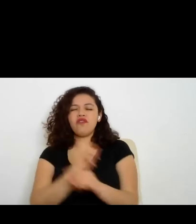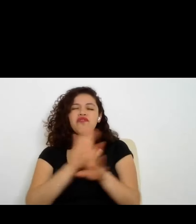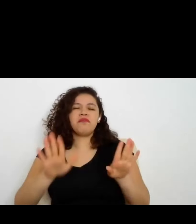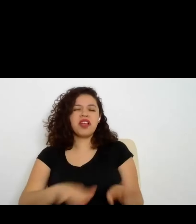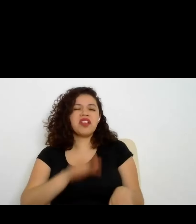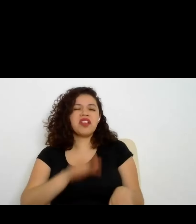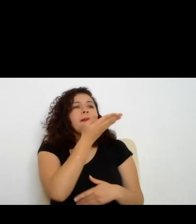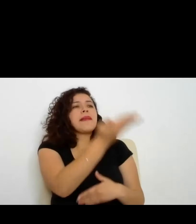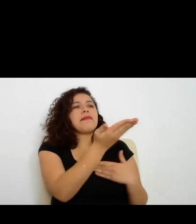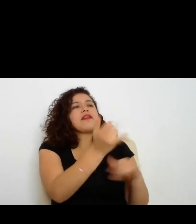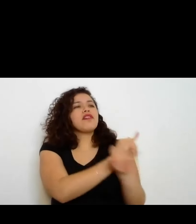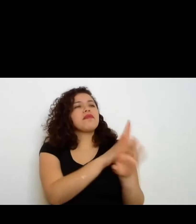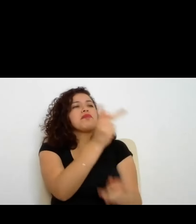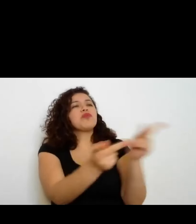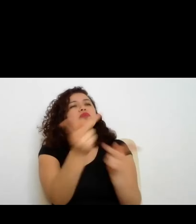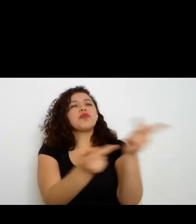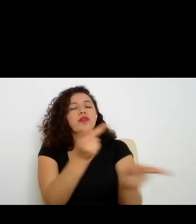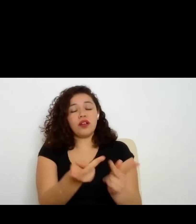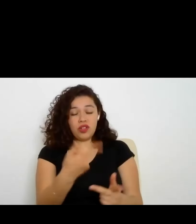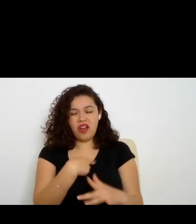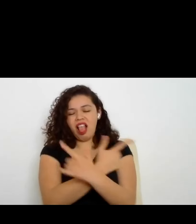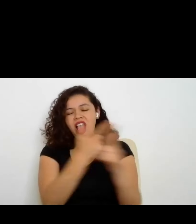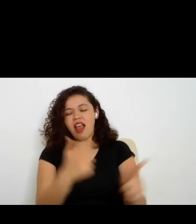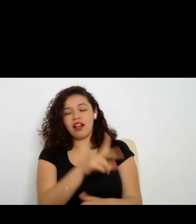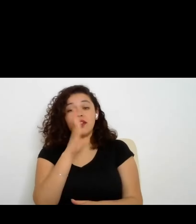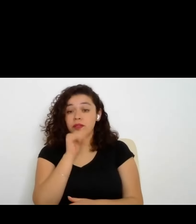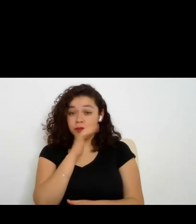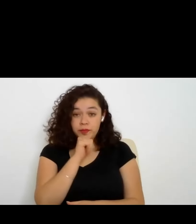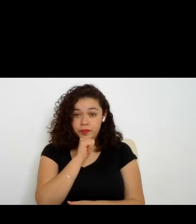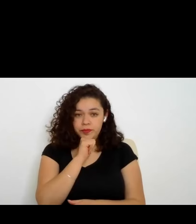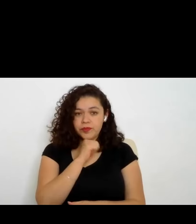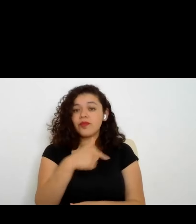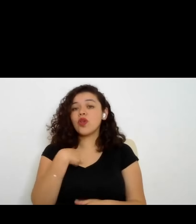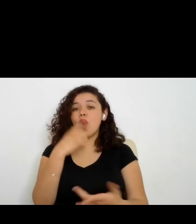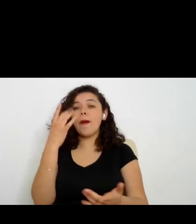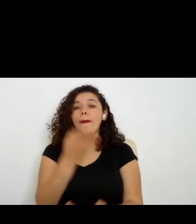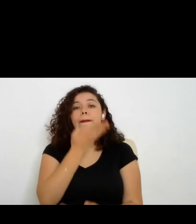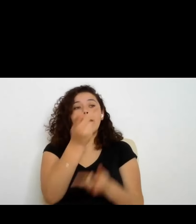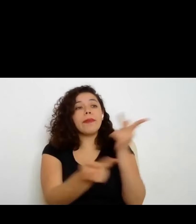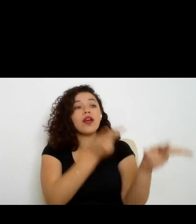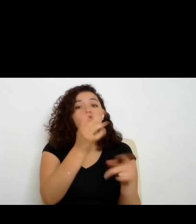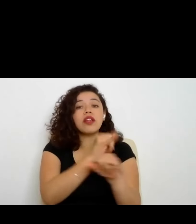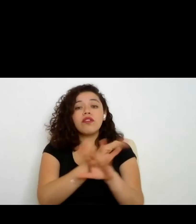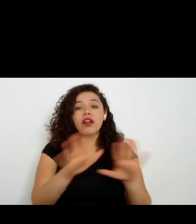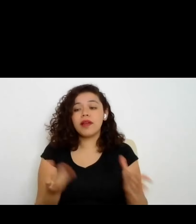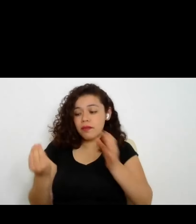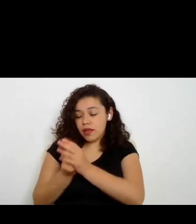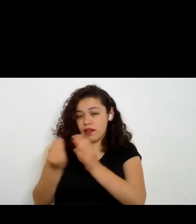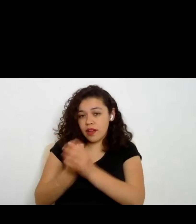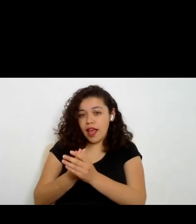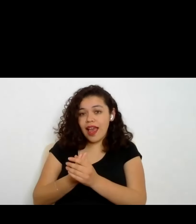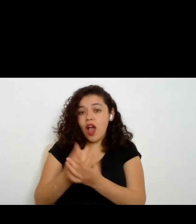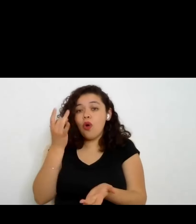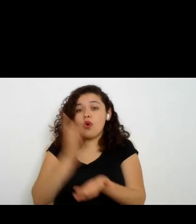personales a los titulares. Solamente puedo pedir aquellos datos personales que sean